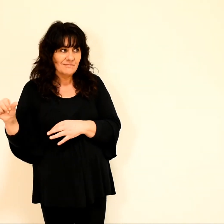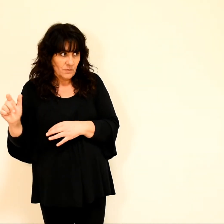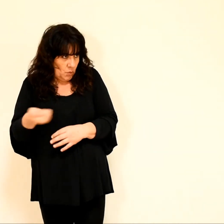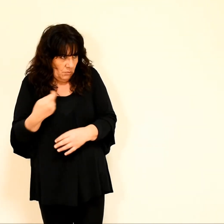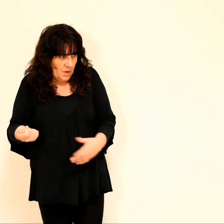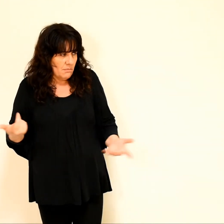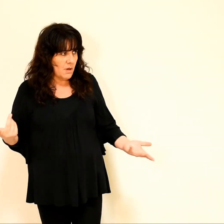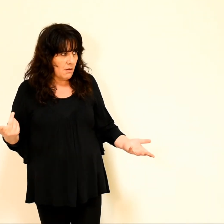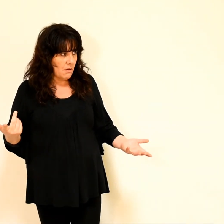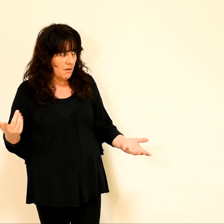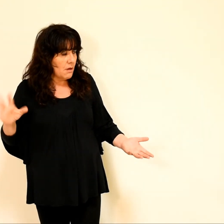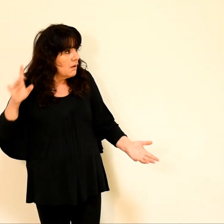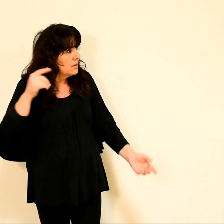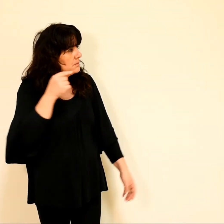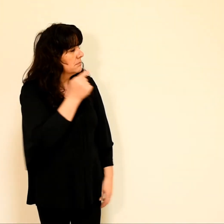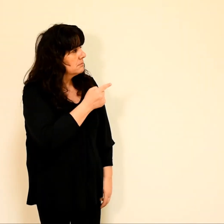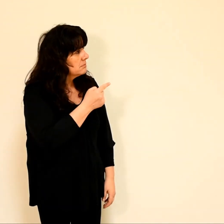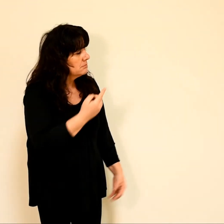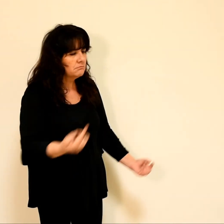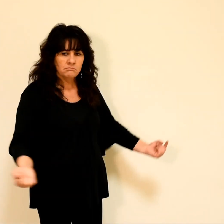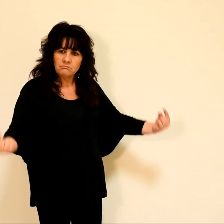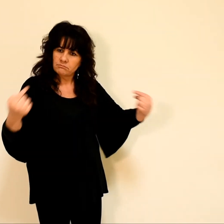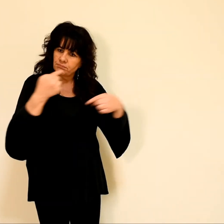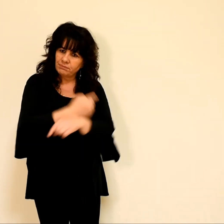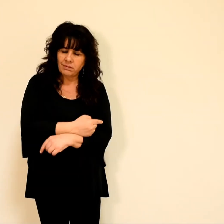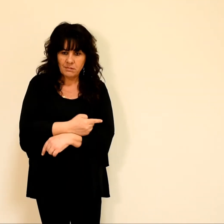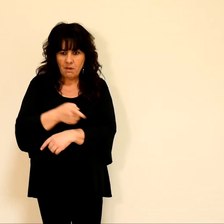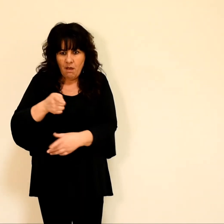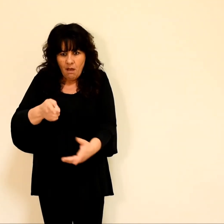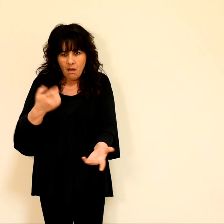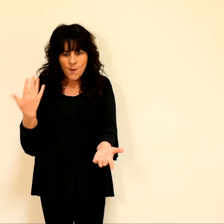Mais toi, tu as gardé le bon vin jusqu'à maintenant. »